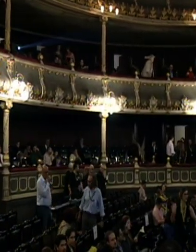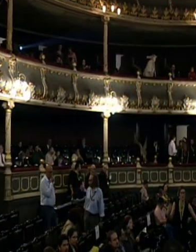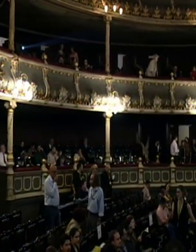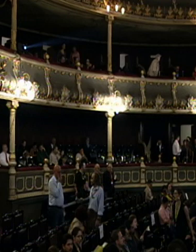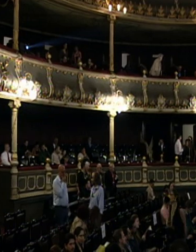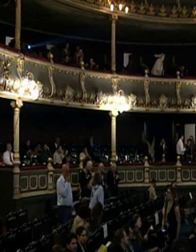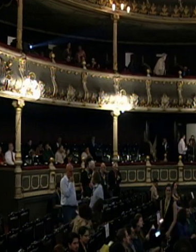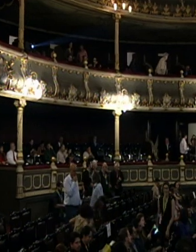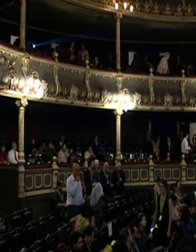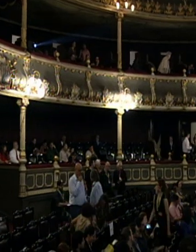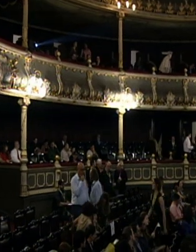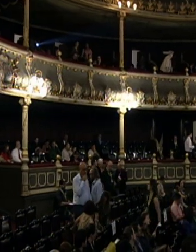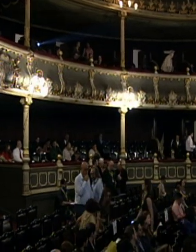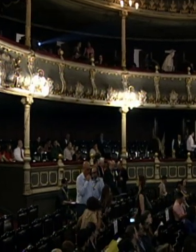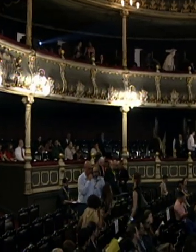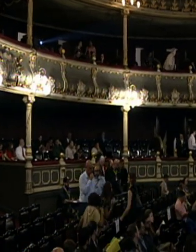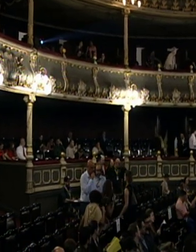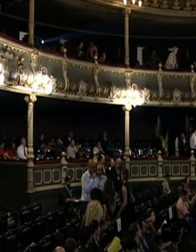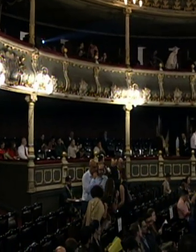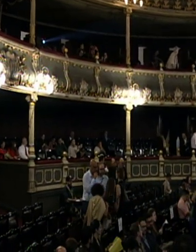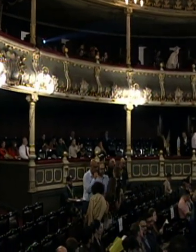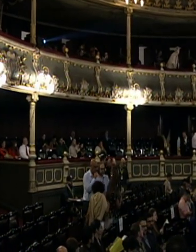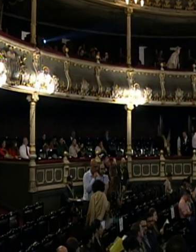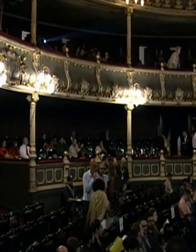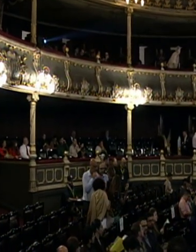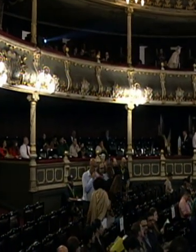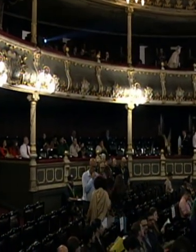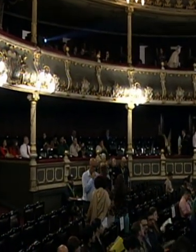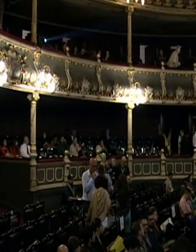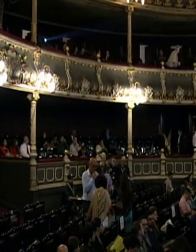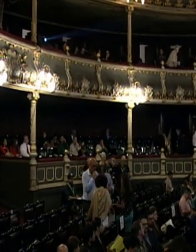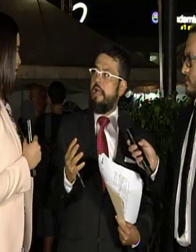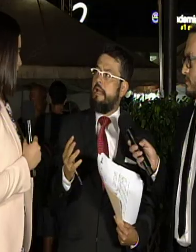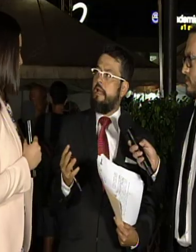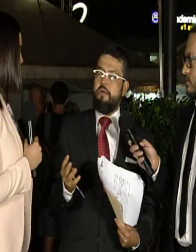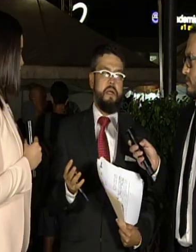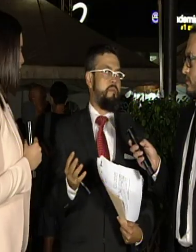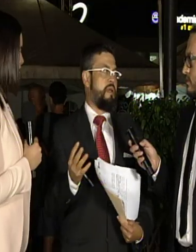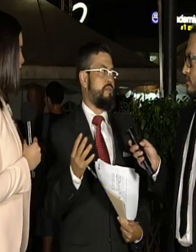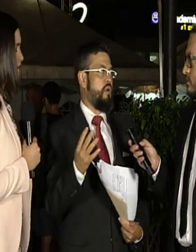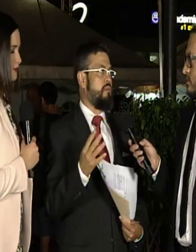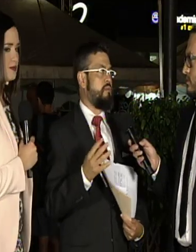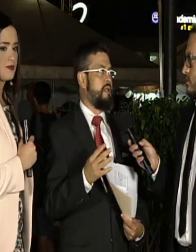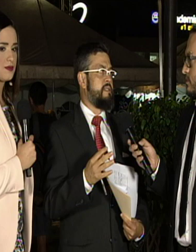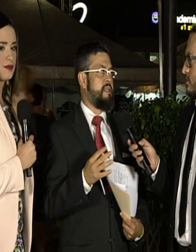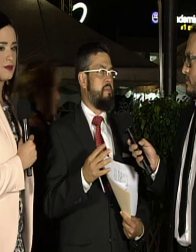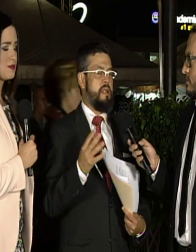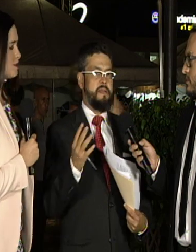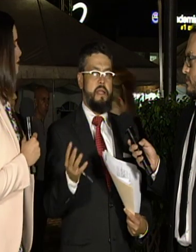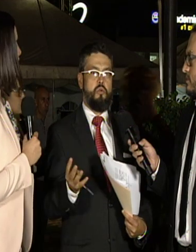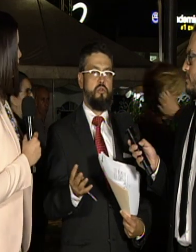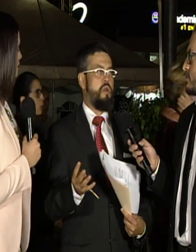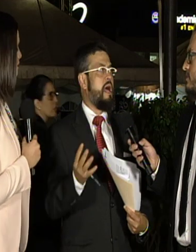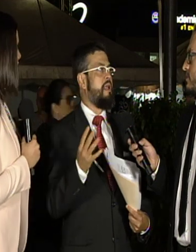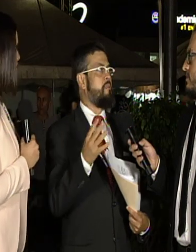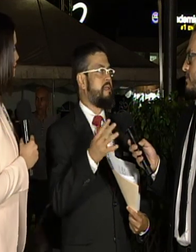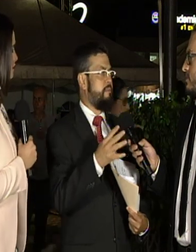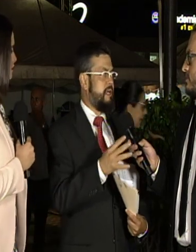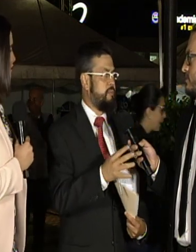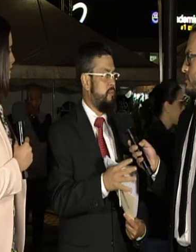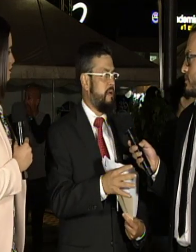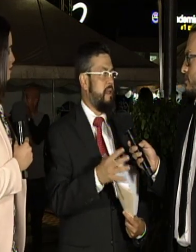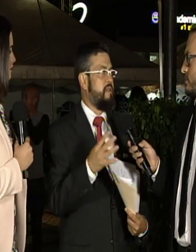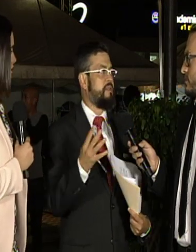Recuérdense que tenemos también básicamente 7 sedes, 2 sedes al aire libre, que son Plaza de la Cultura y la